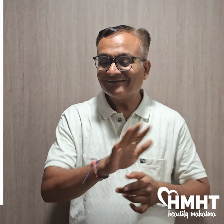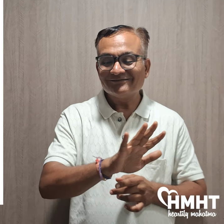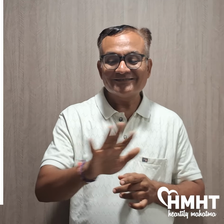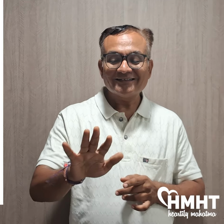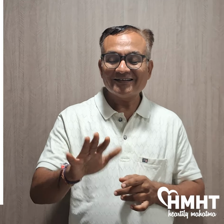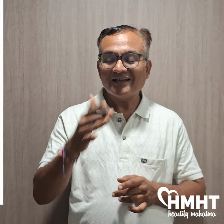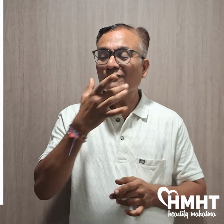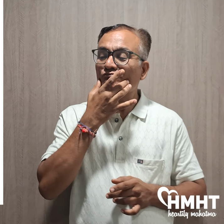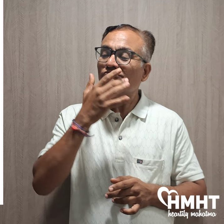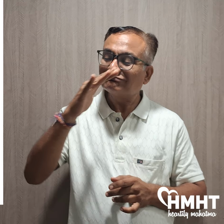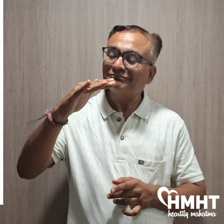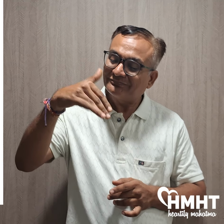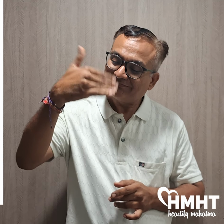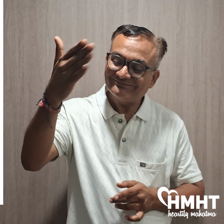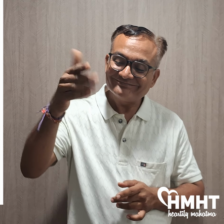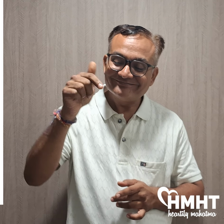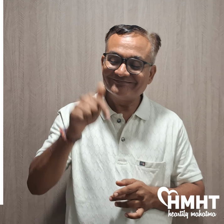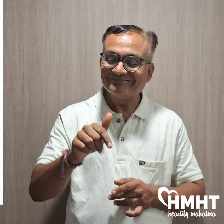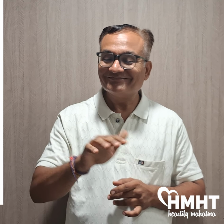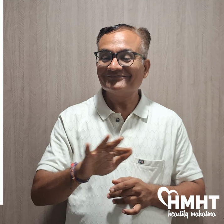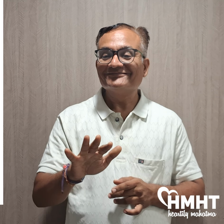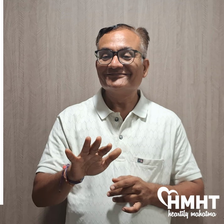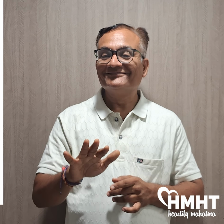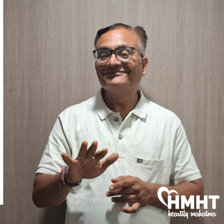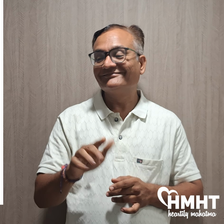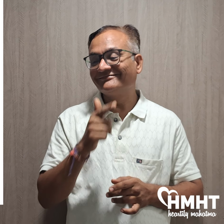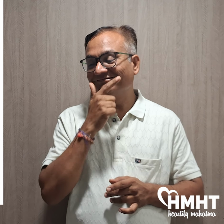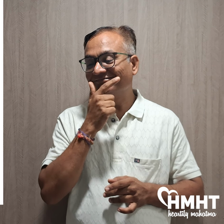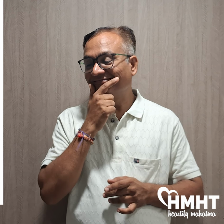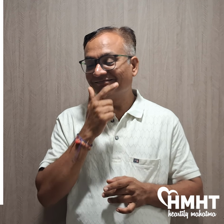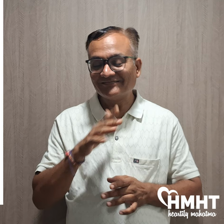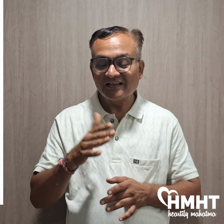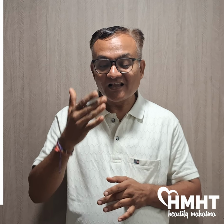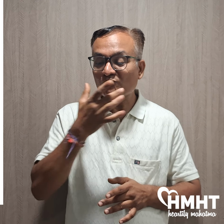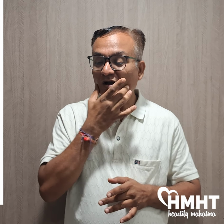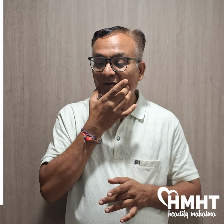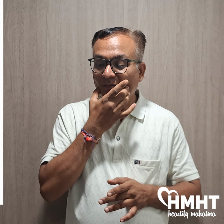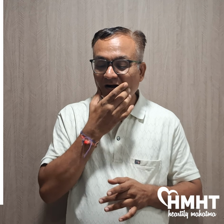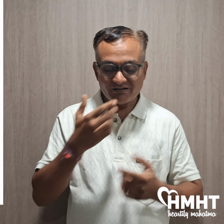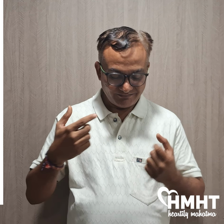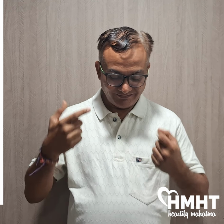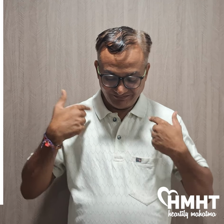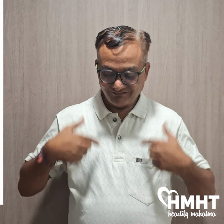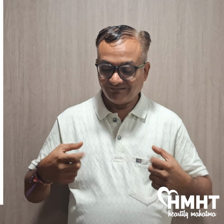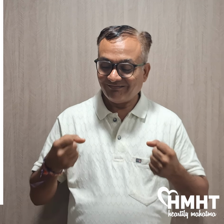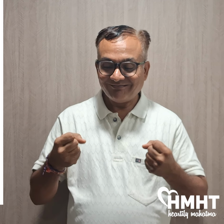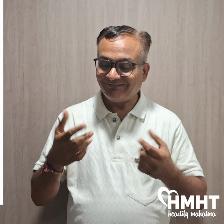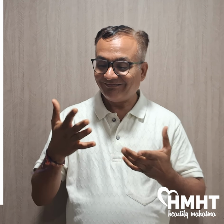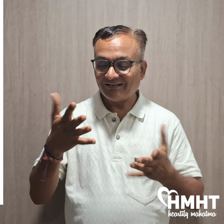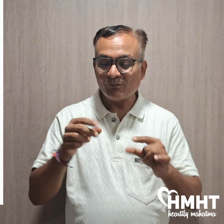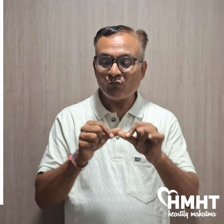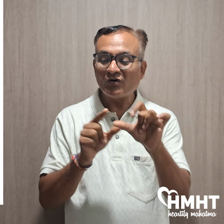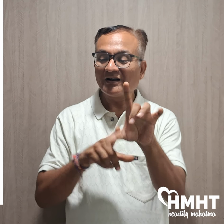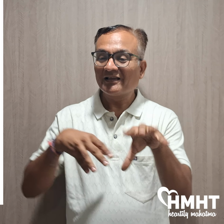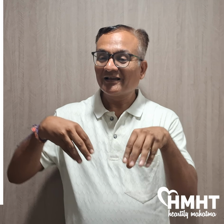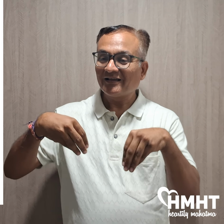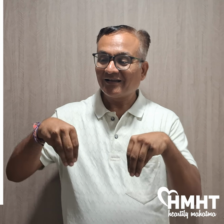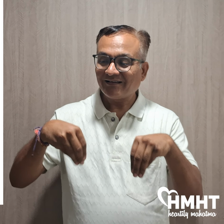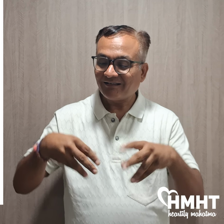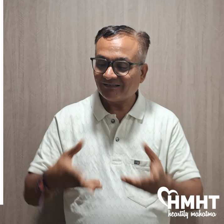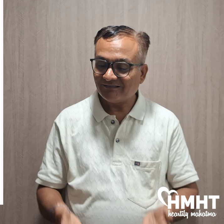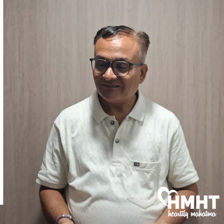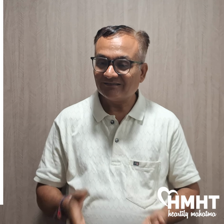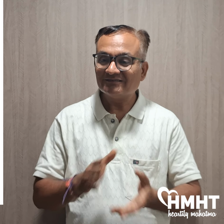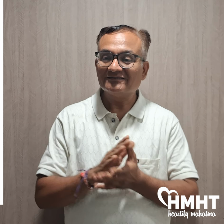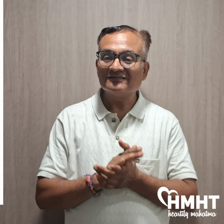के बाद करने का. तो बड़ी उम्र होने के बाद ताकत नहीं रहेगी. अभी ताकत है तो भगवान का नाम ले सकते